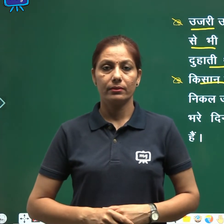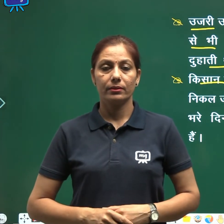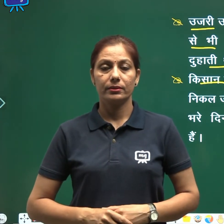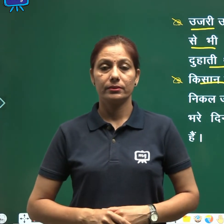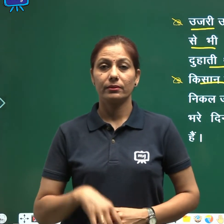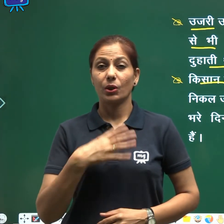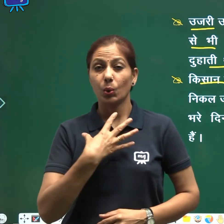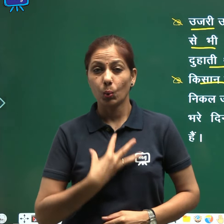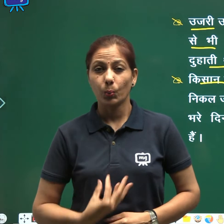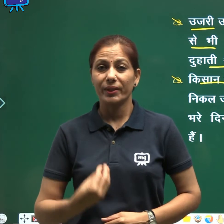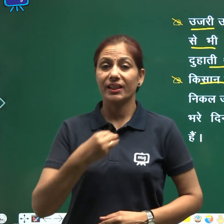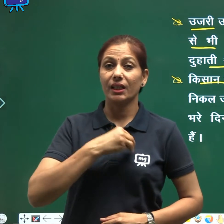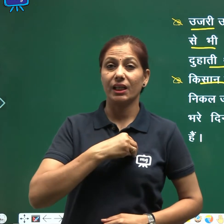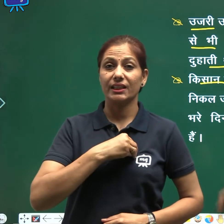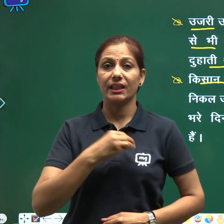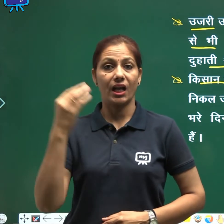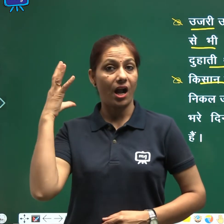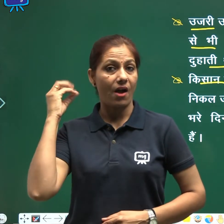दुख भरी आह